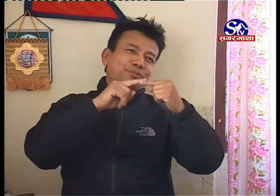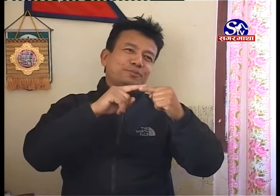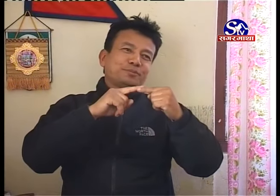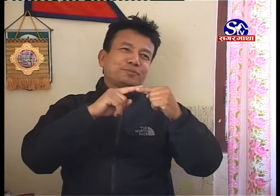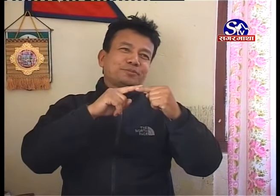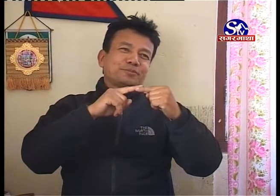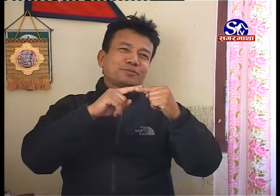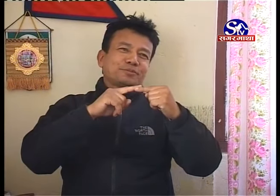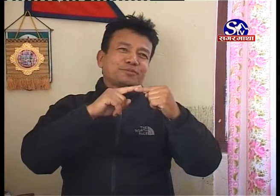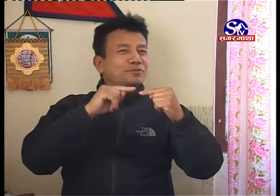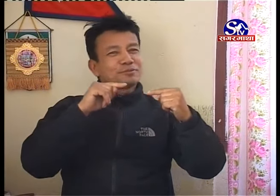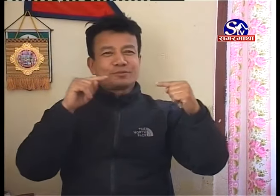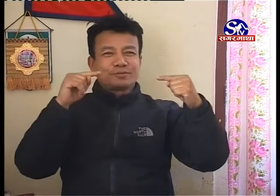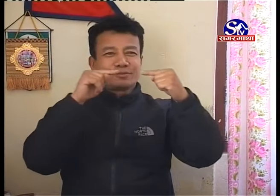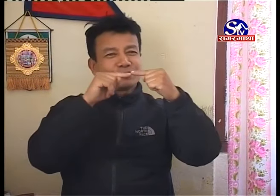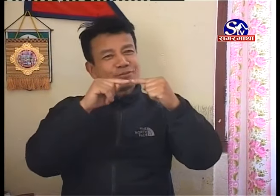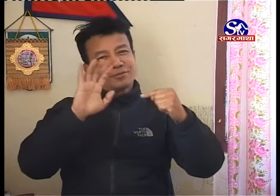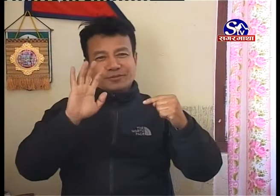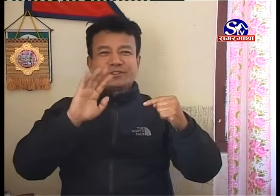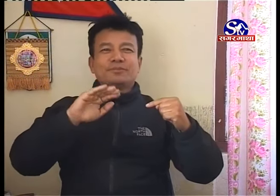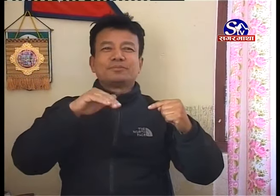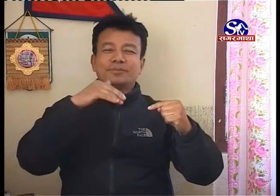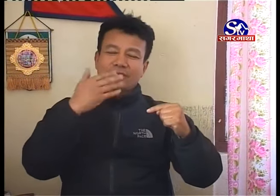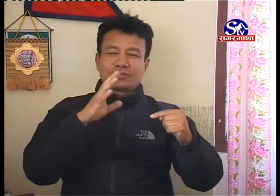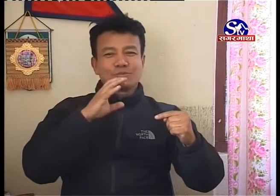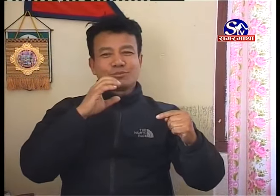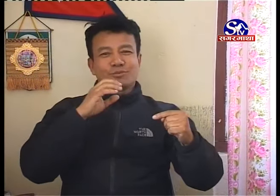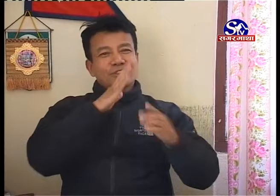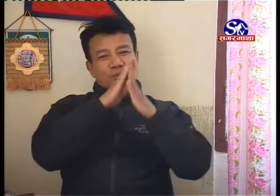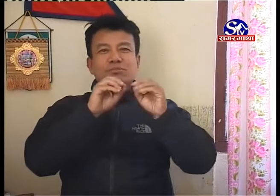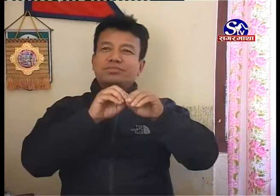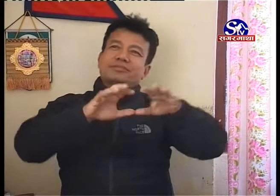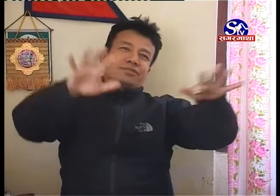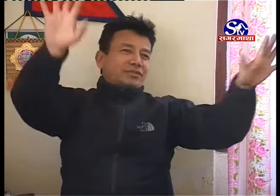त्यसपछि सञ्चार मिल्यो, अनि हामी सञ्चारमा प्रयोग गर्दै आयौँ, साङ्केतिक भाषाको प्रयोग भयो त्यसपछि।